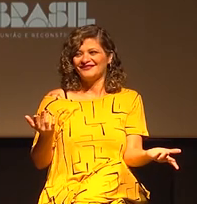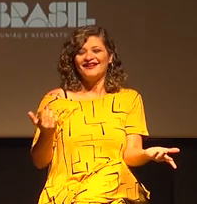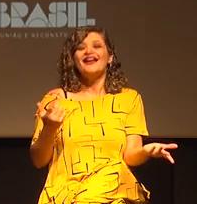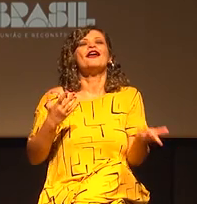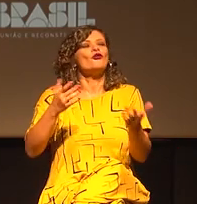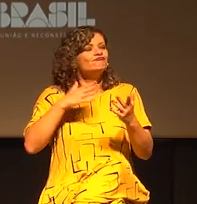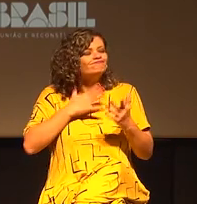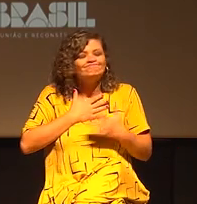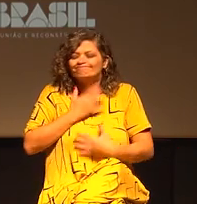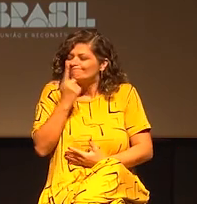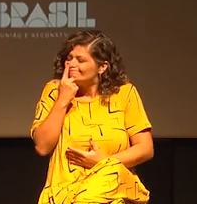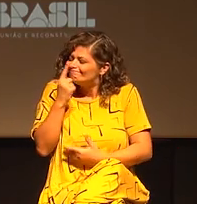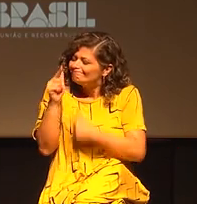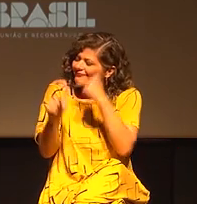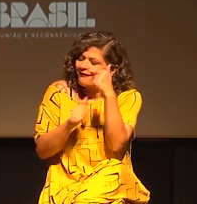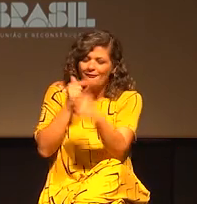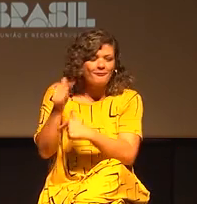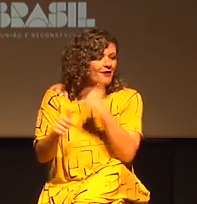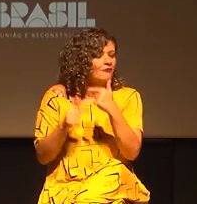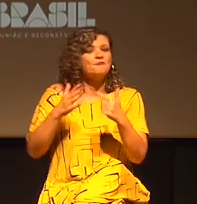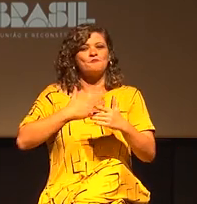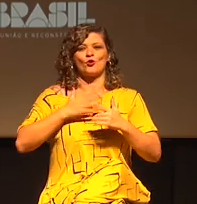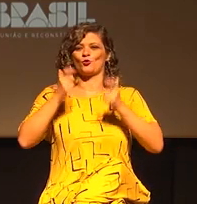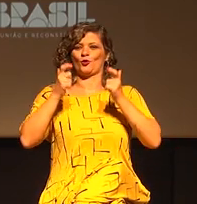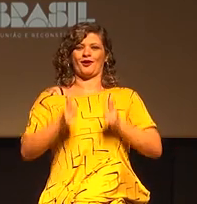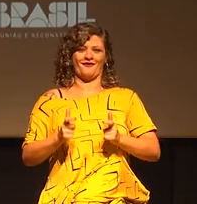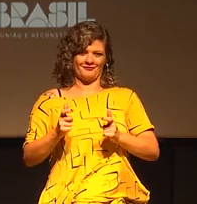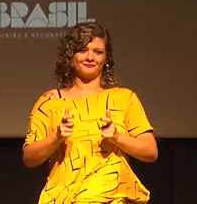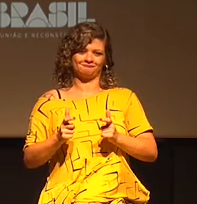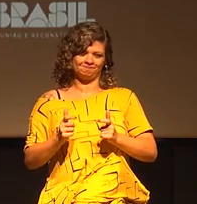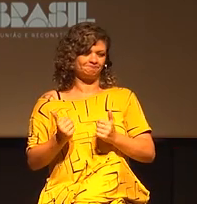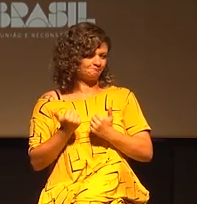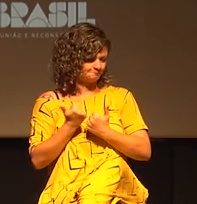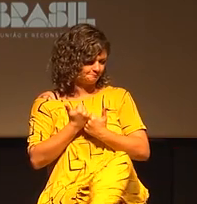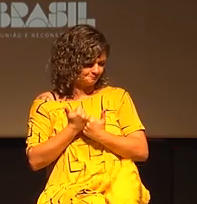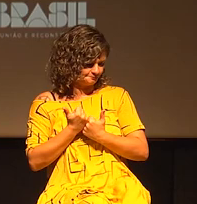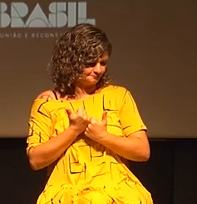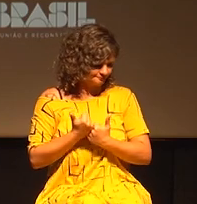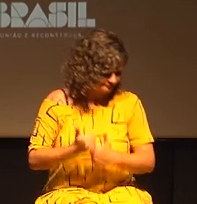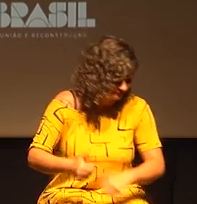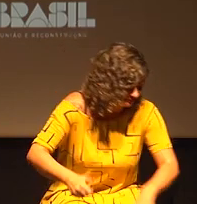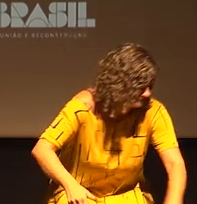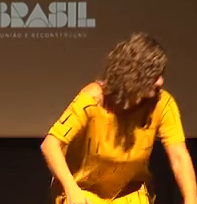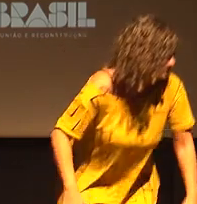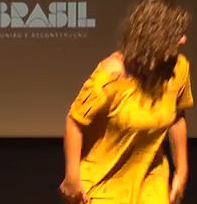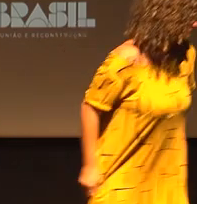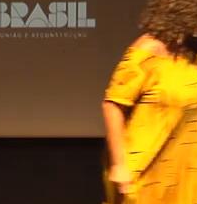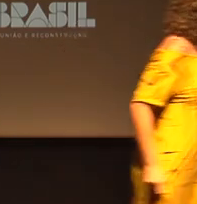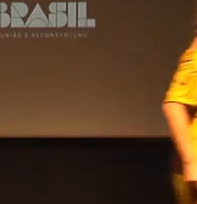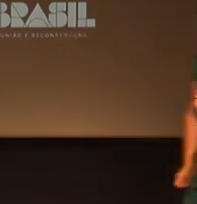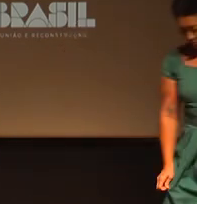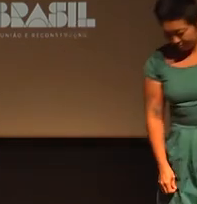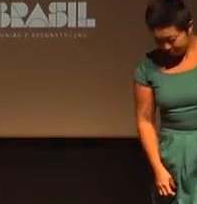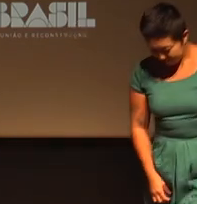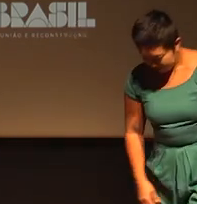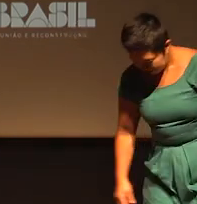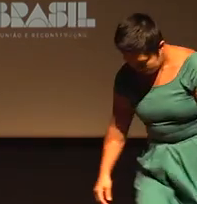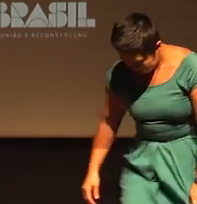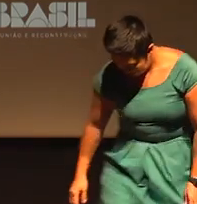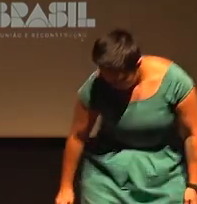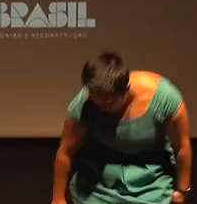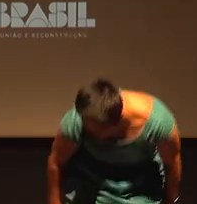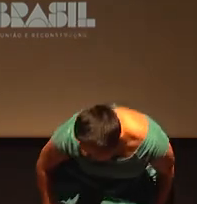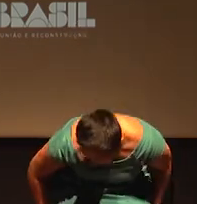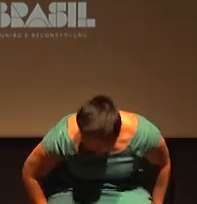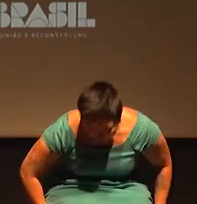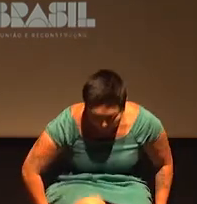de estar em outro lugar sabe virou uma coisa que virou o meu lugar então é esse na verdade a minha relação não é a fome é